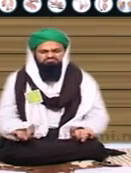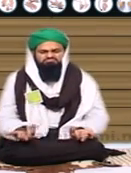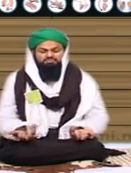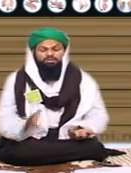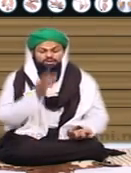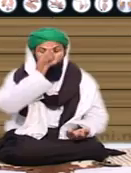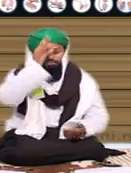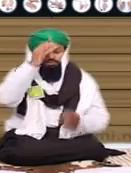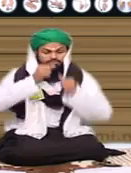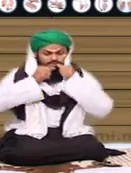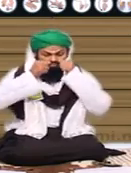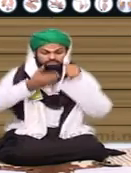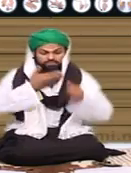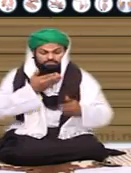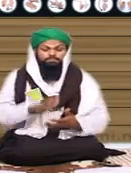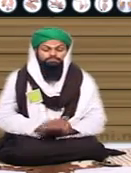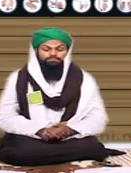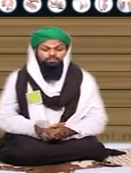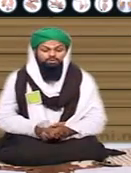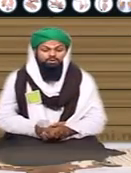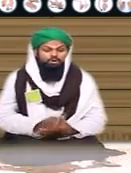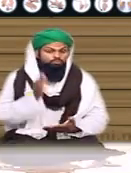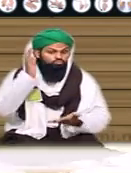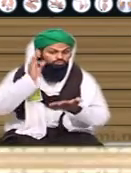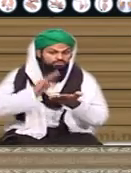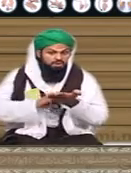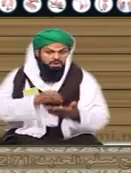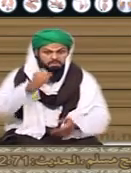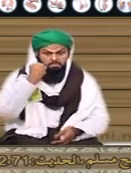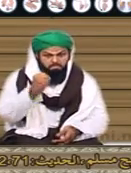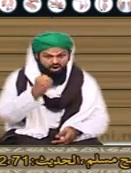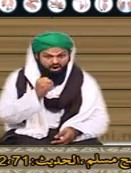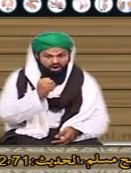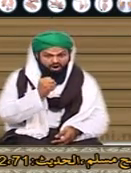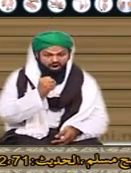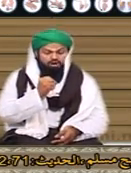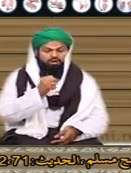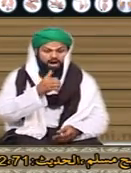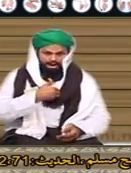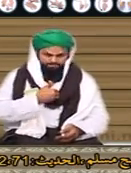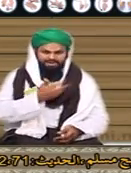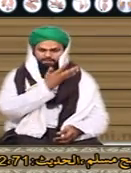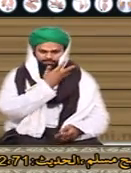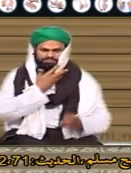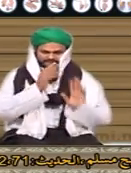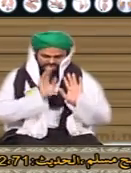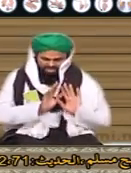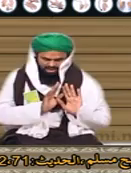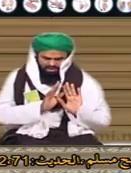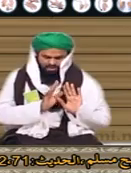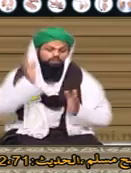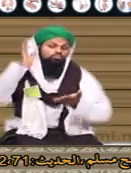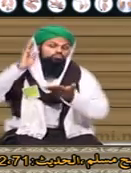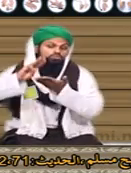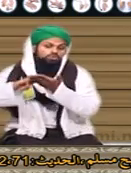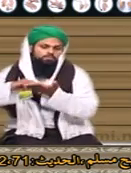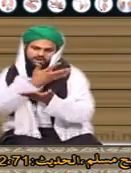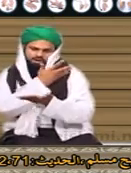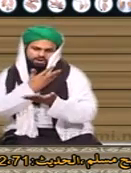سرکار کا ارشاد کہ تم میں سے وہ شخص مومن اس وقت تک نہیں ہو سکتا کہ جو بات اپنے لیے پسند کرتا ہے وہ دوسروں